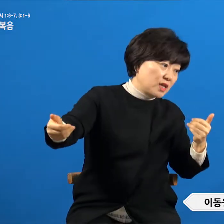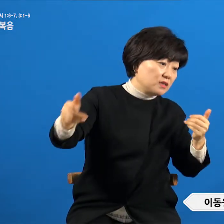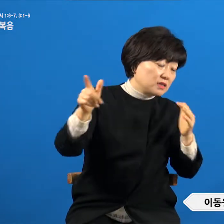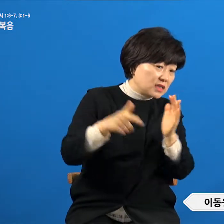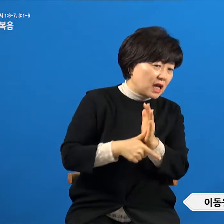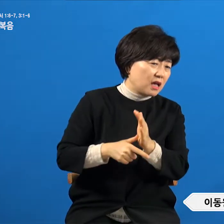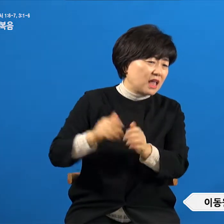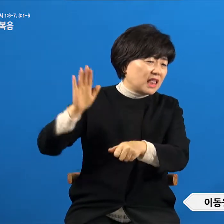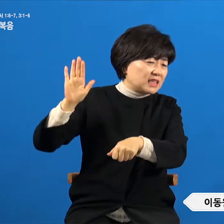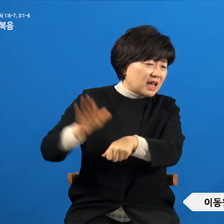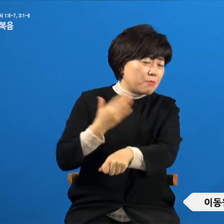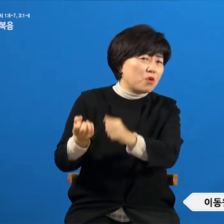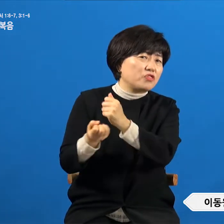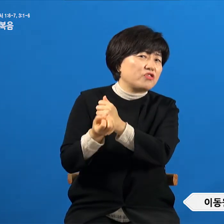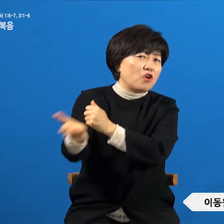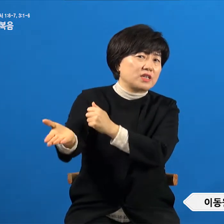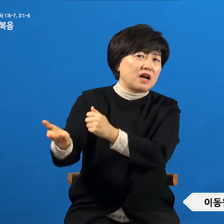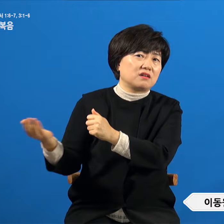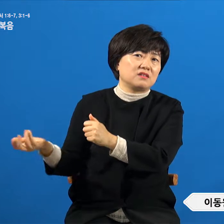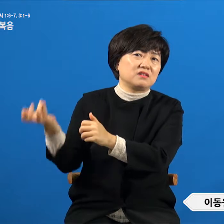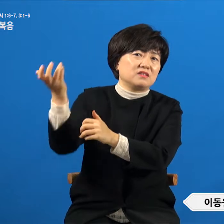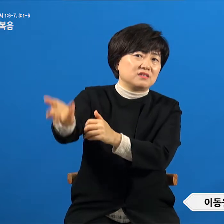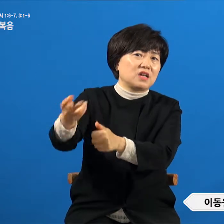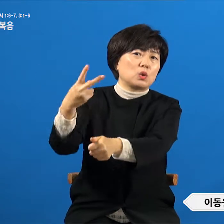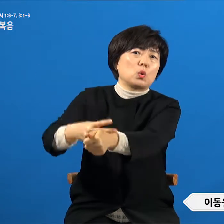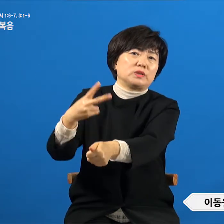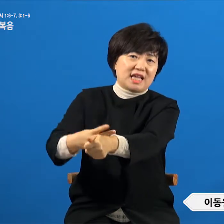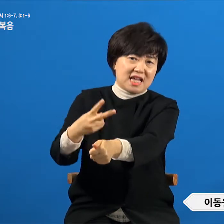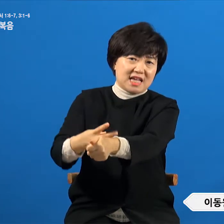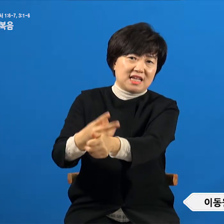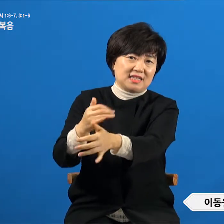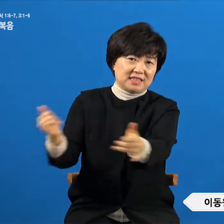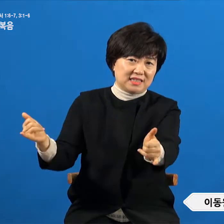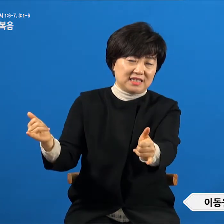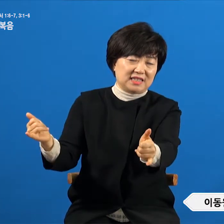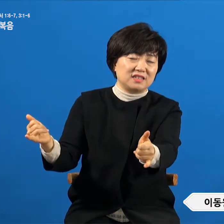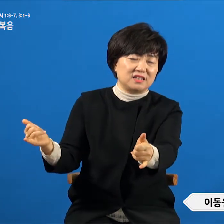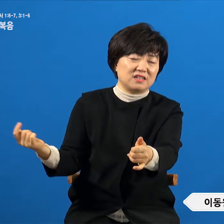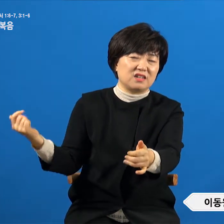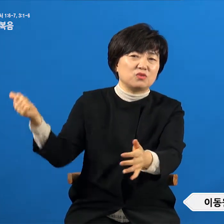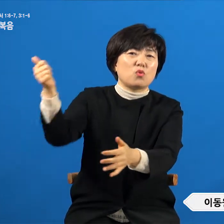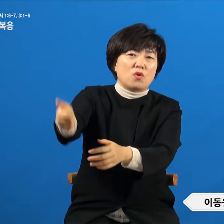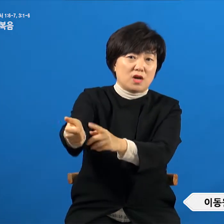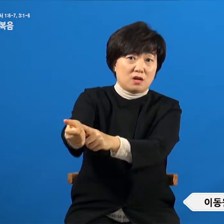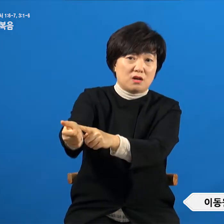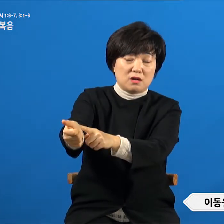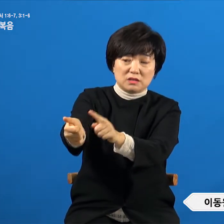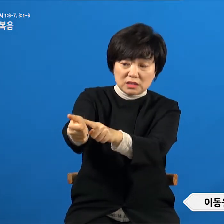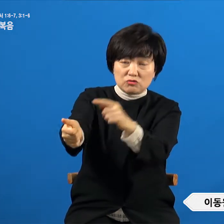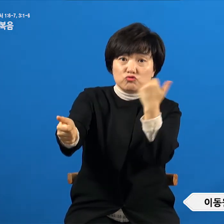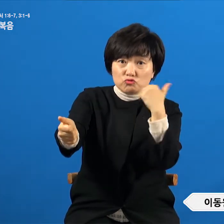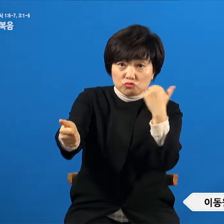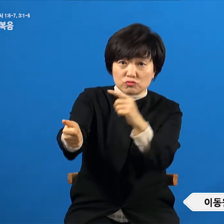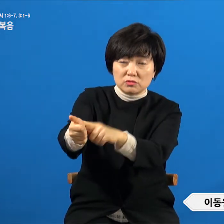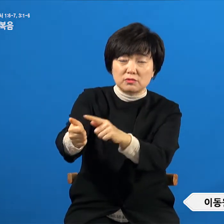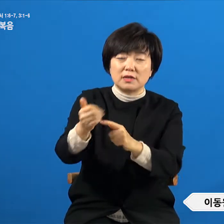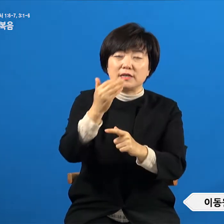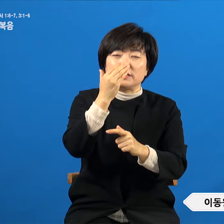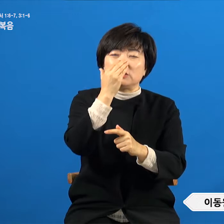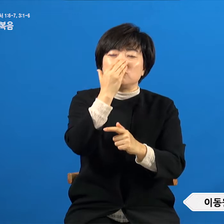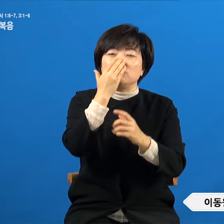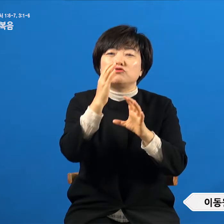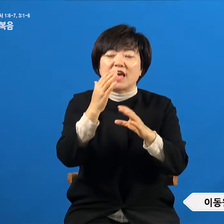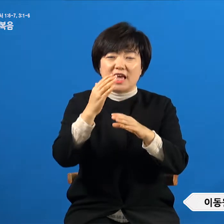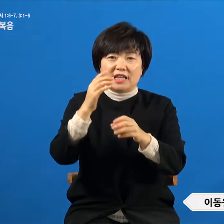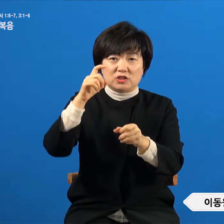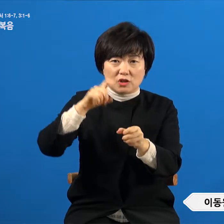신앙에 잘못된 영향을 끼치는 교사들이 들어왔다는 것입니다. 성경학자들은 그들의 정체를 가리켜서